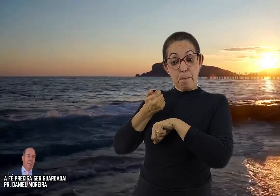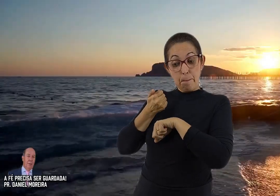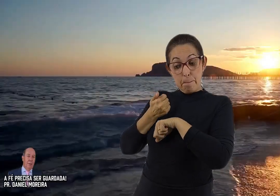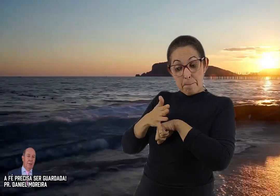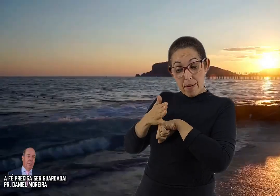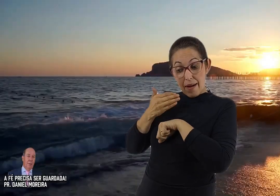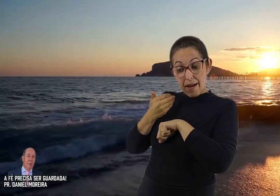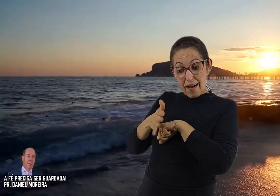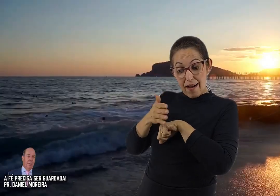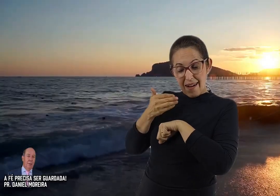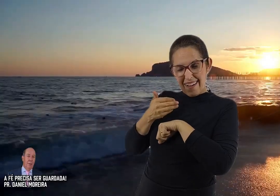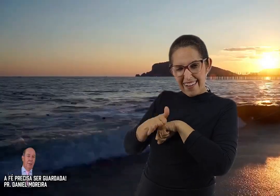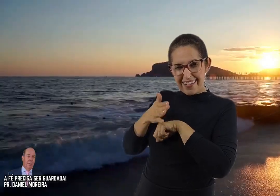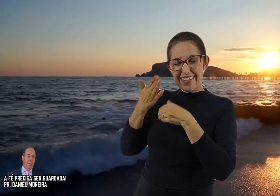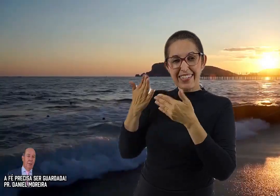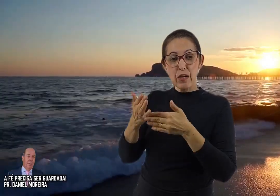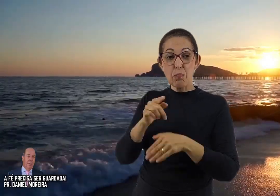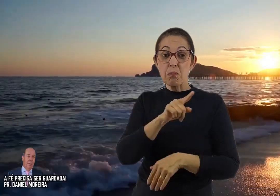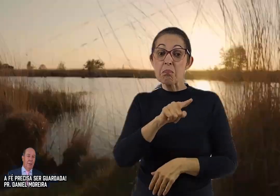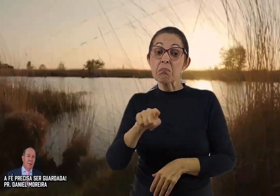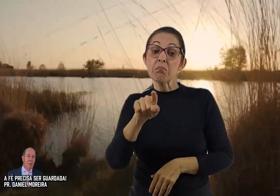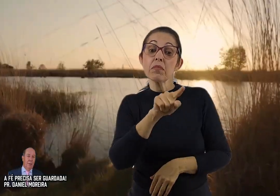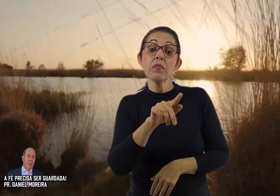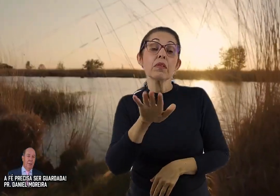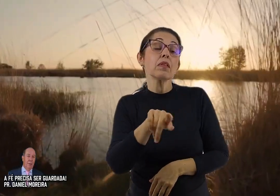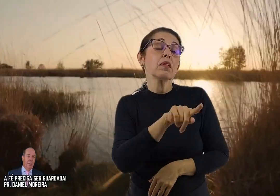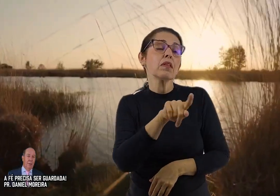Há muitos crentes aqui sendo provados,